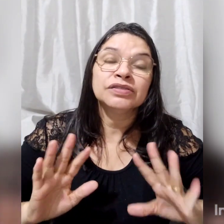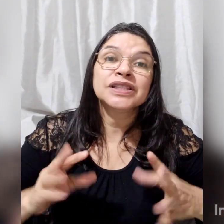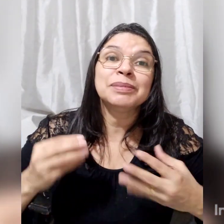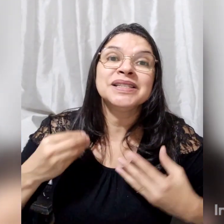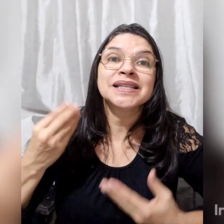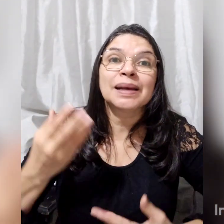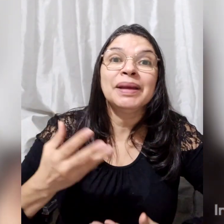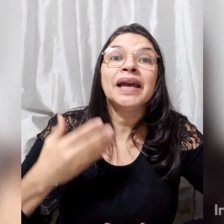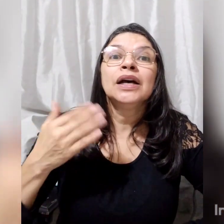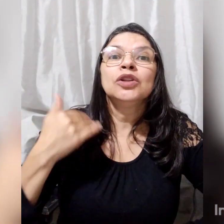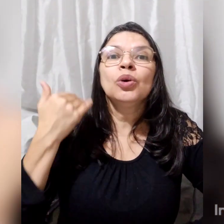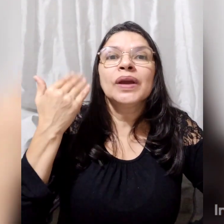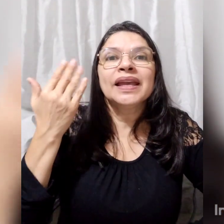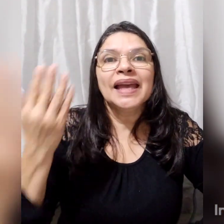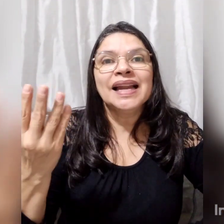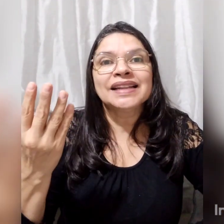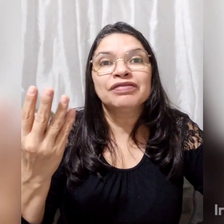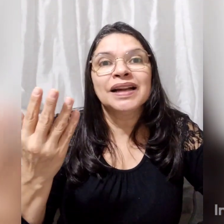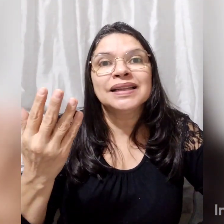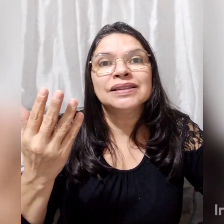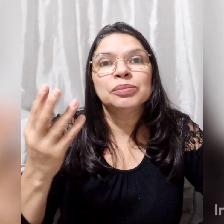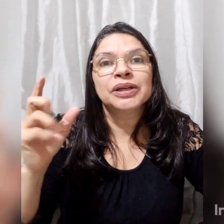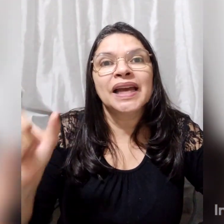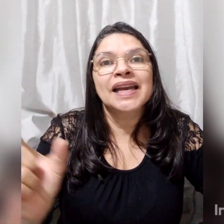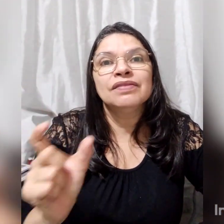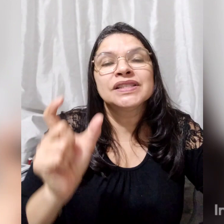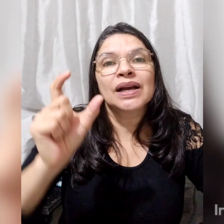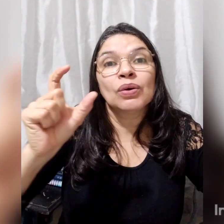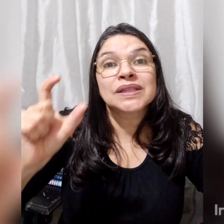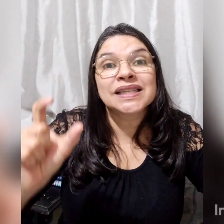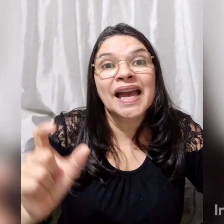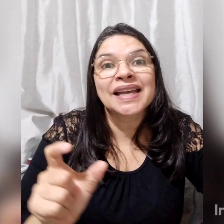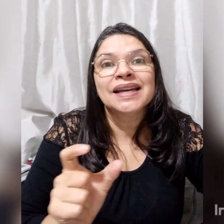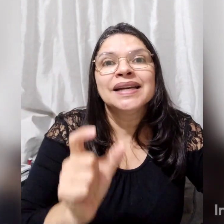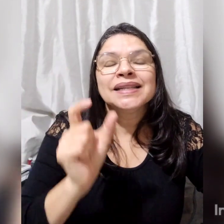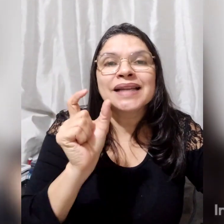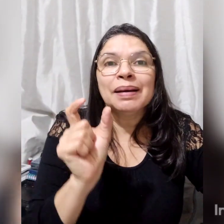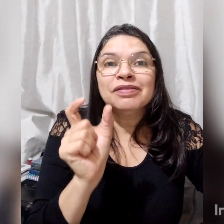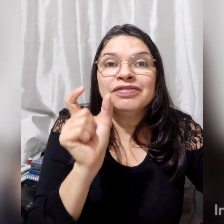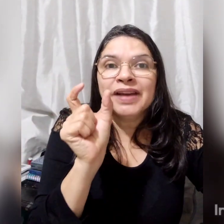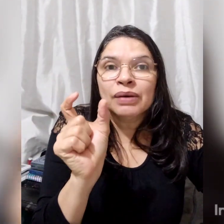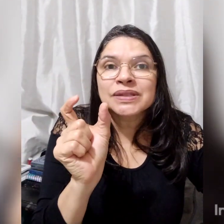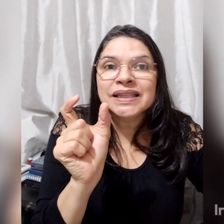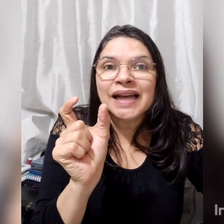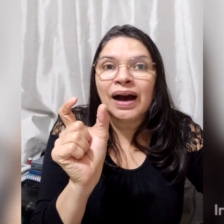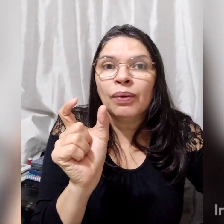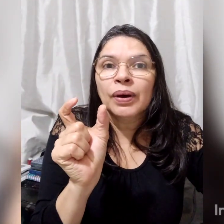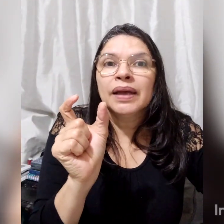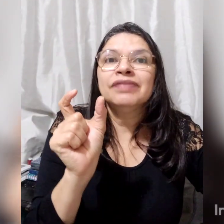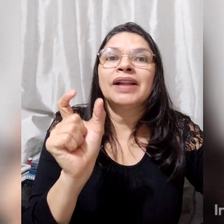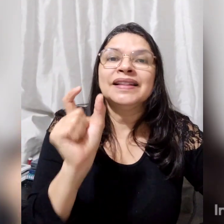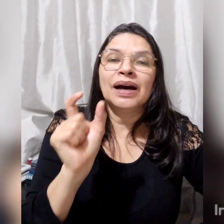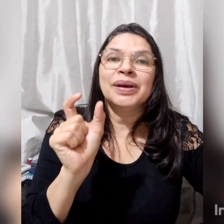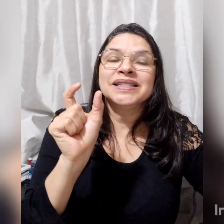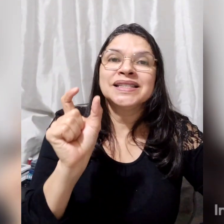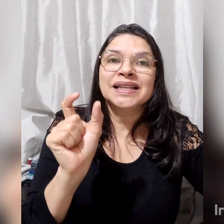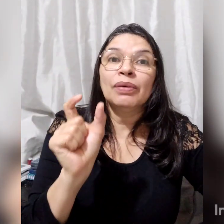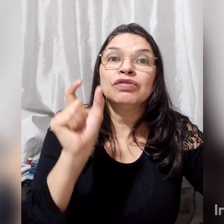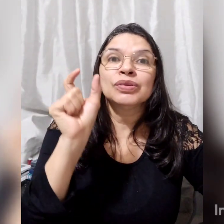Você precisa saber do que ele está falando, porque aí você consegue ver o sinal e falar, não, esse sinal eu vou